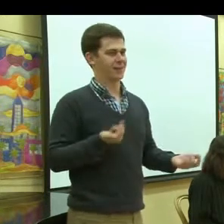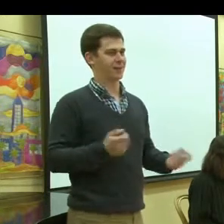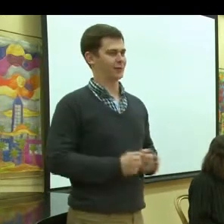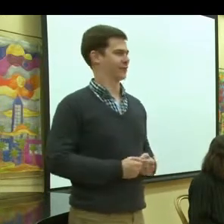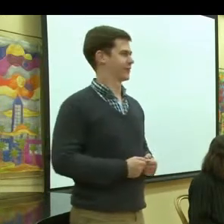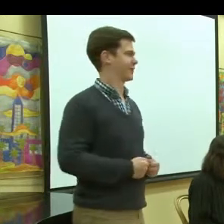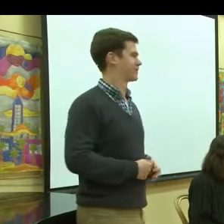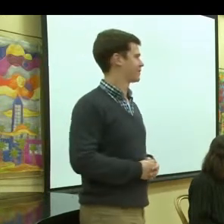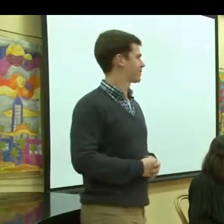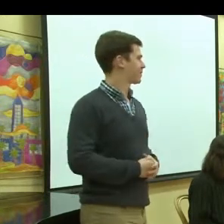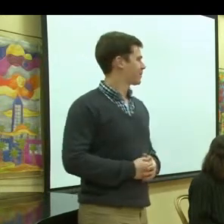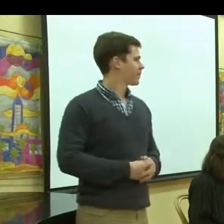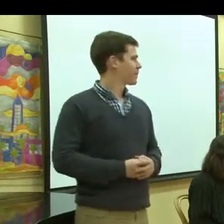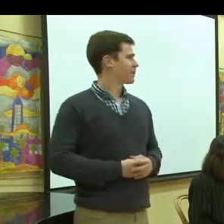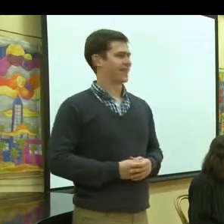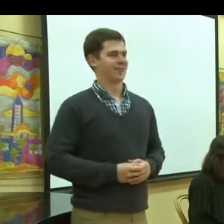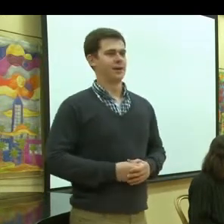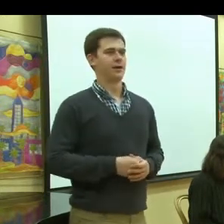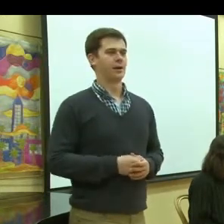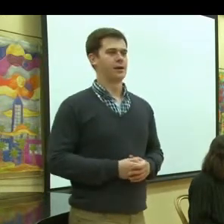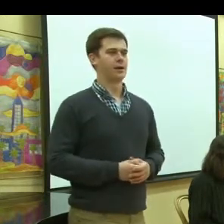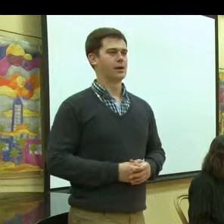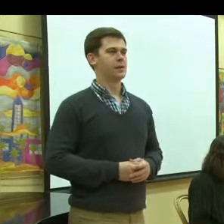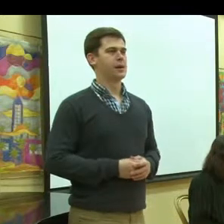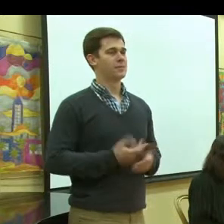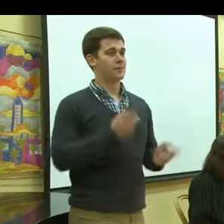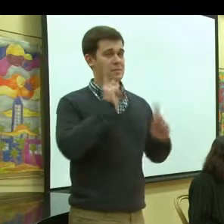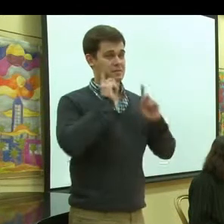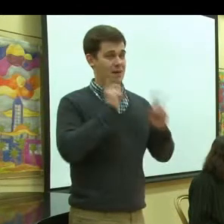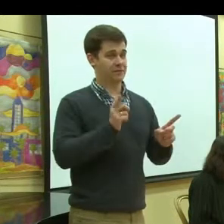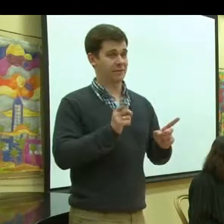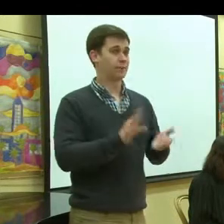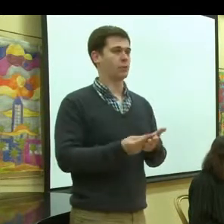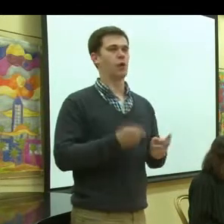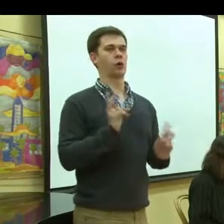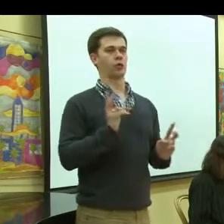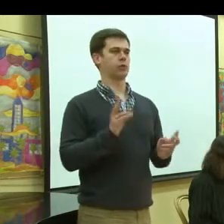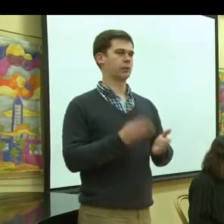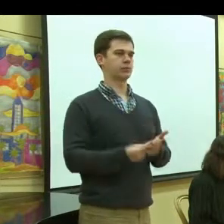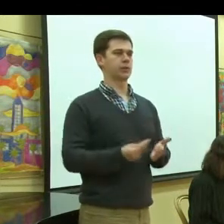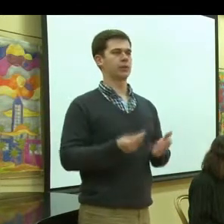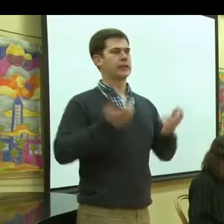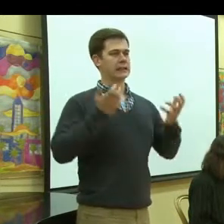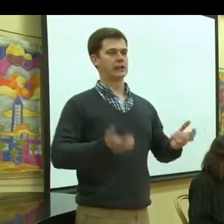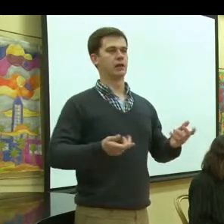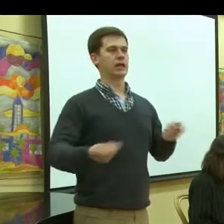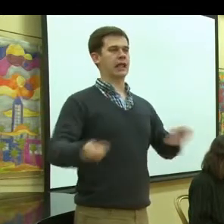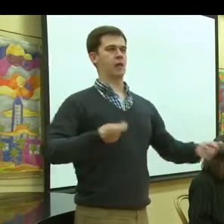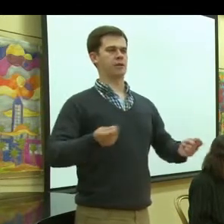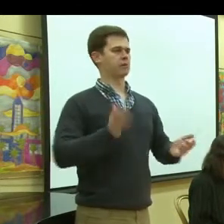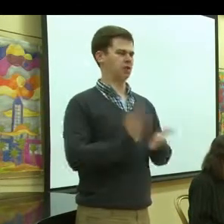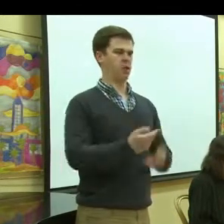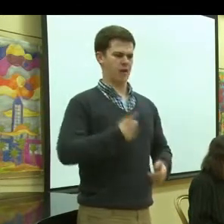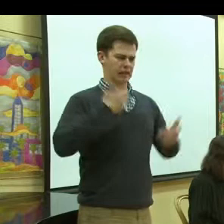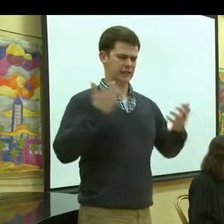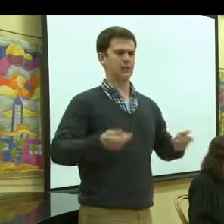persona quiere solamente dirigir? Bo tak naprawdę, no nie wiem, która osoba chce tylko wyłącznie kierować? O qué